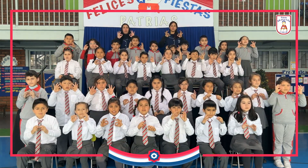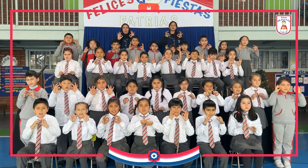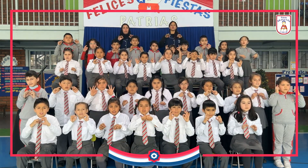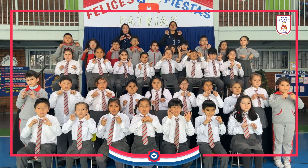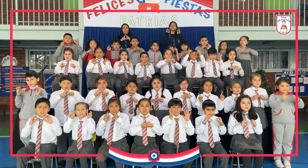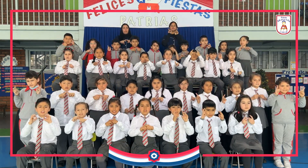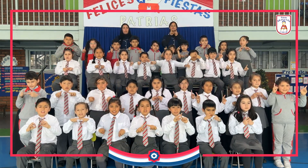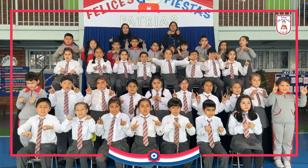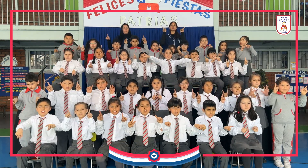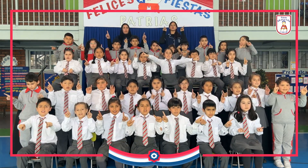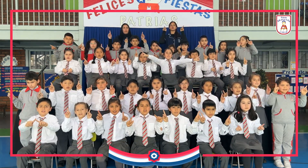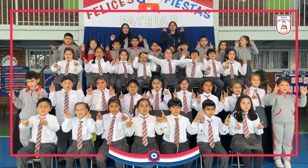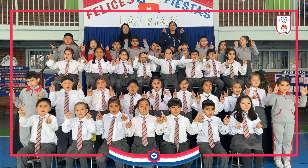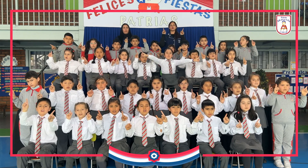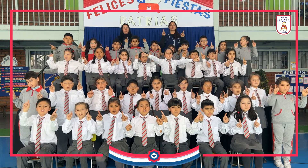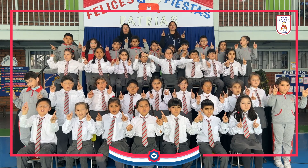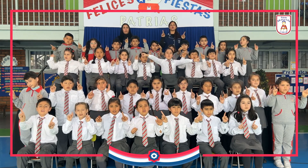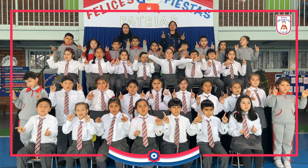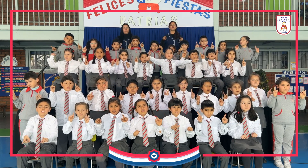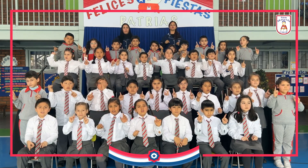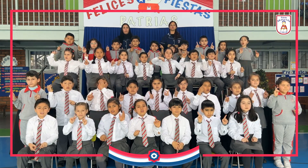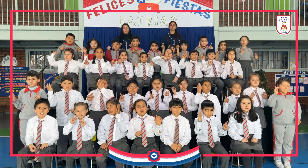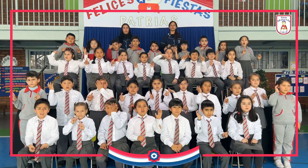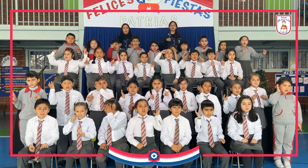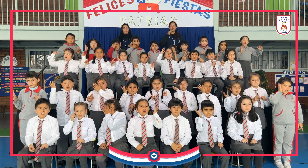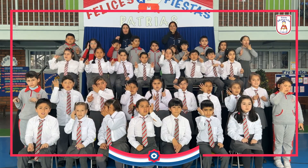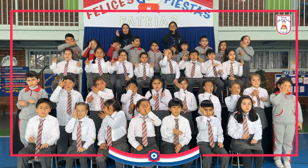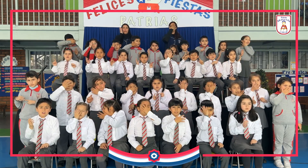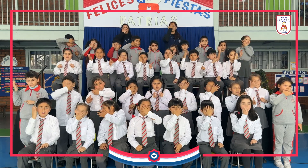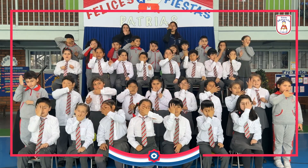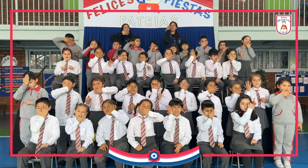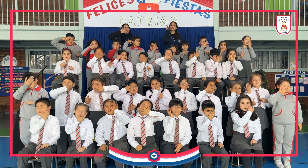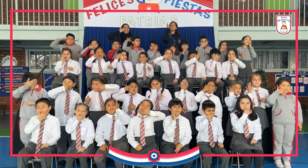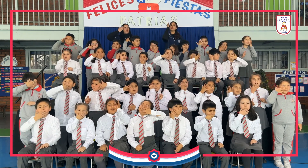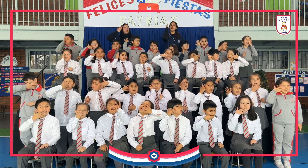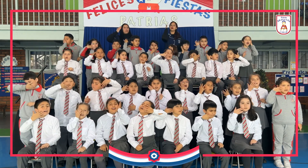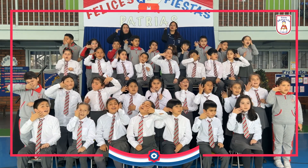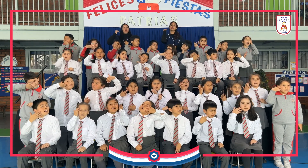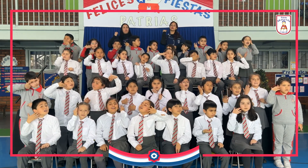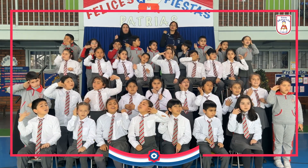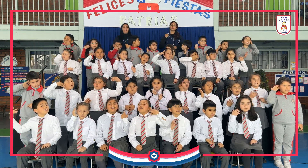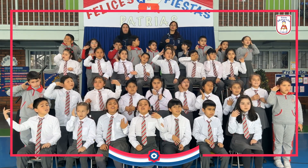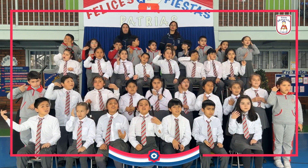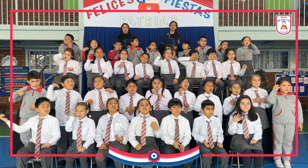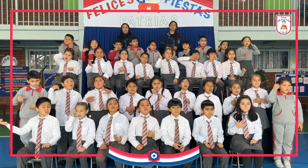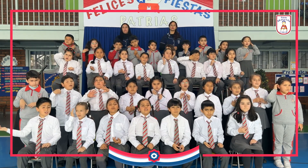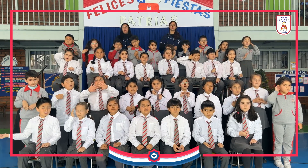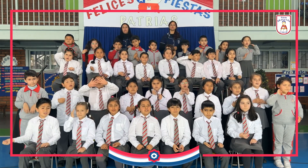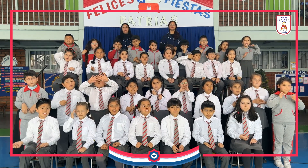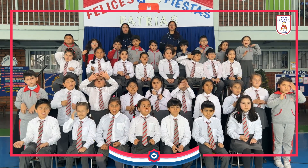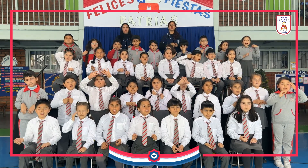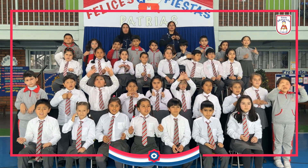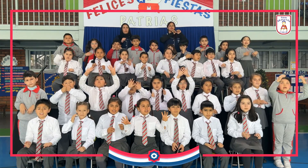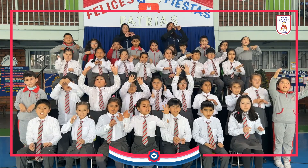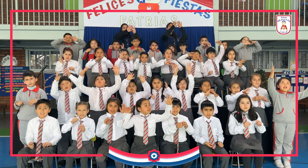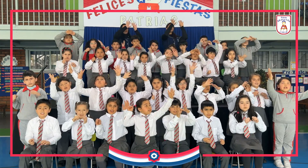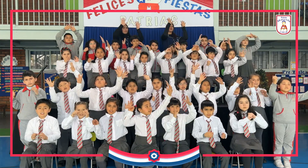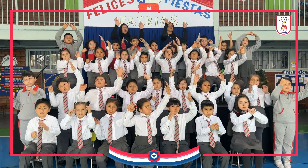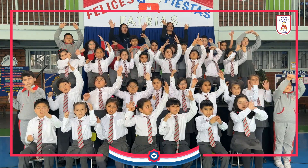perfecto distingo lo negro del blanco y en el alto